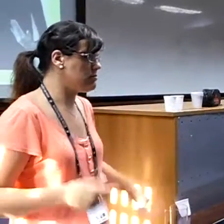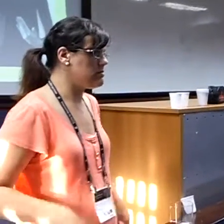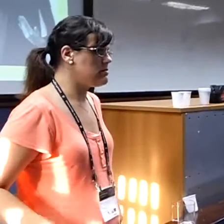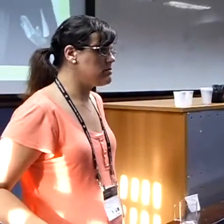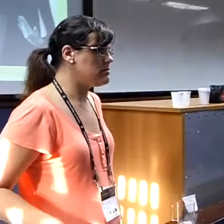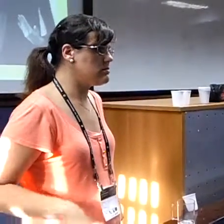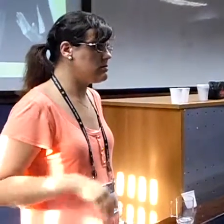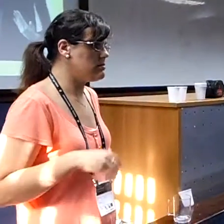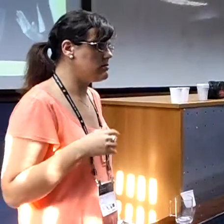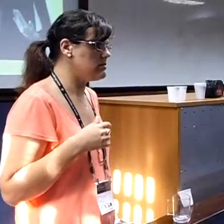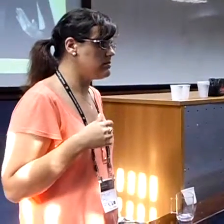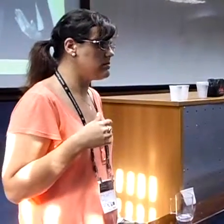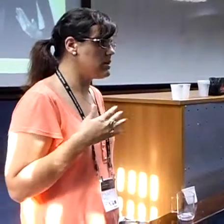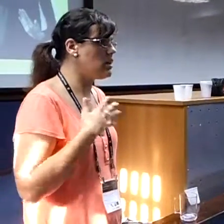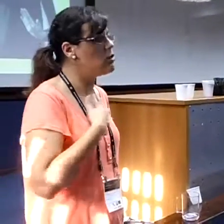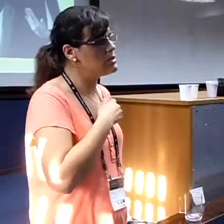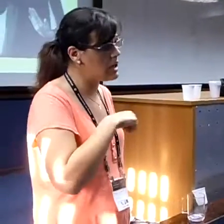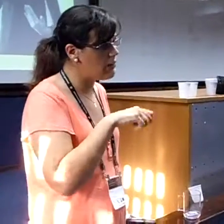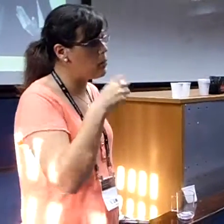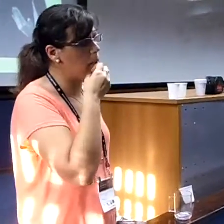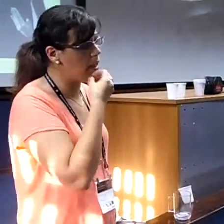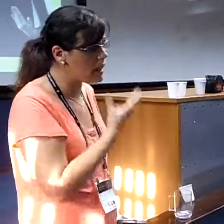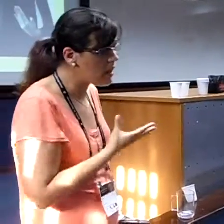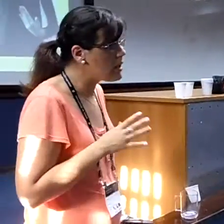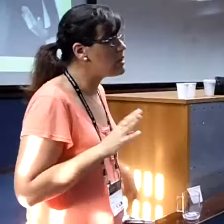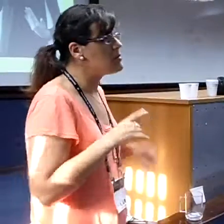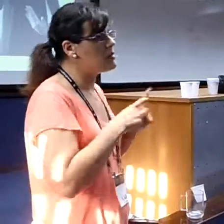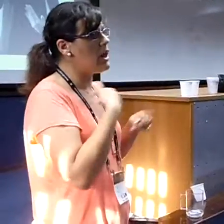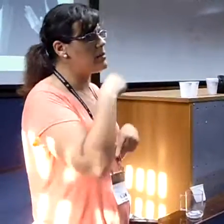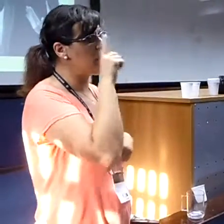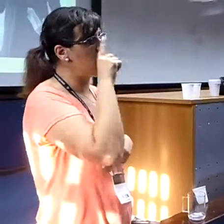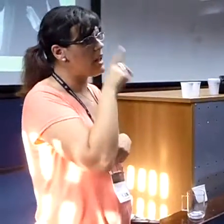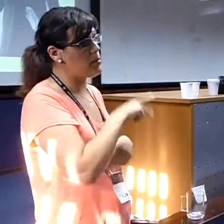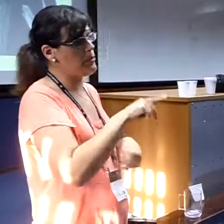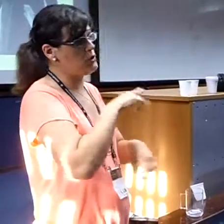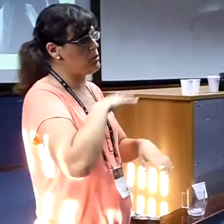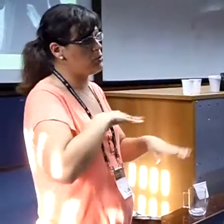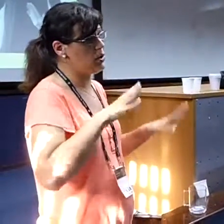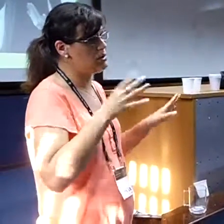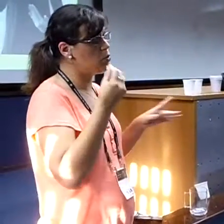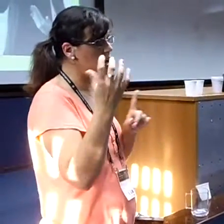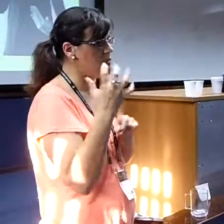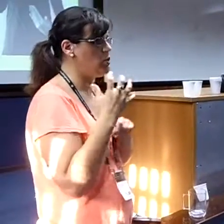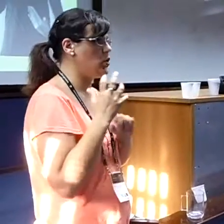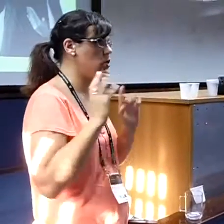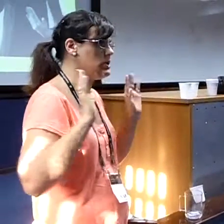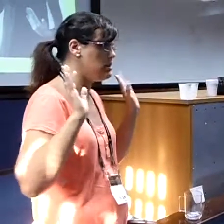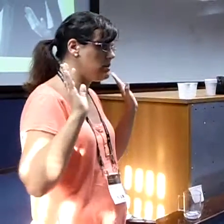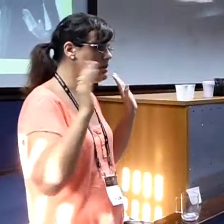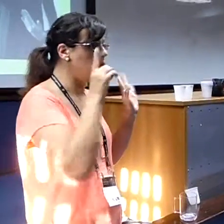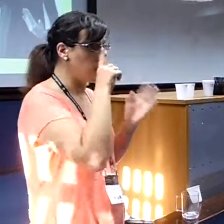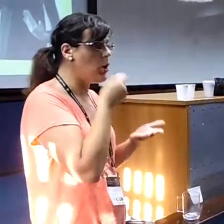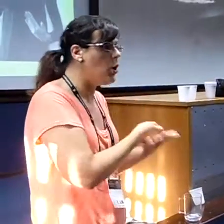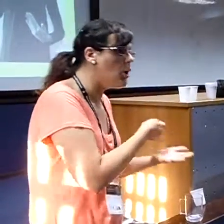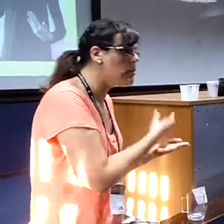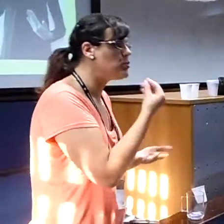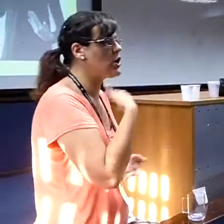essa flexão e é um pouco diferente. Eu escrevo bem, né? Porque minha mãe é professora de português, me influenciou muito,